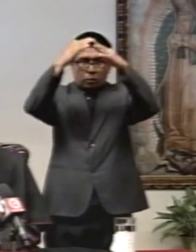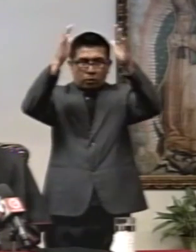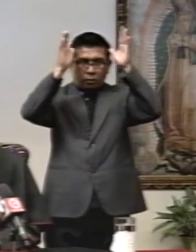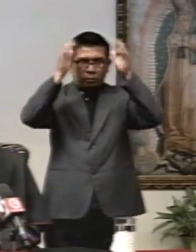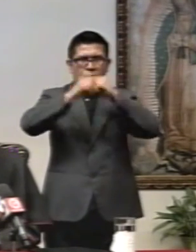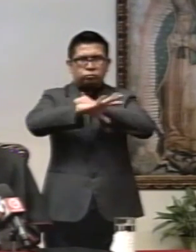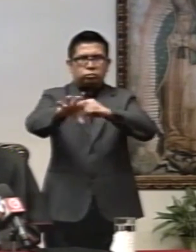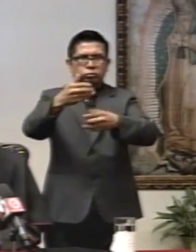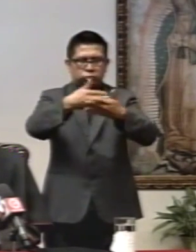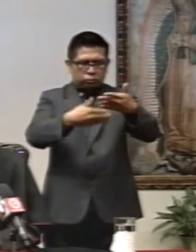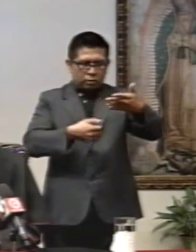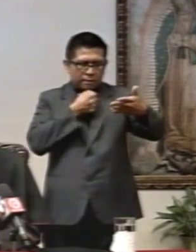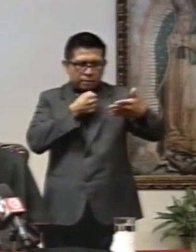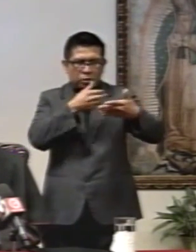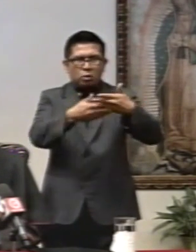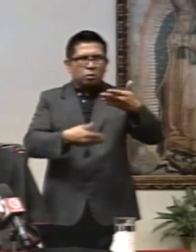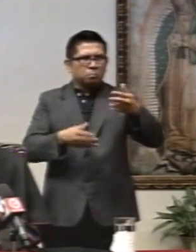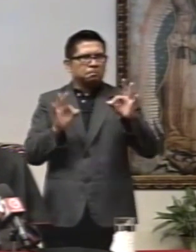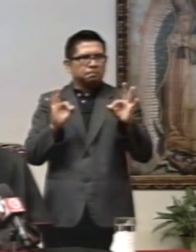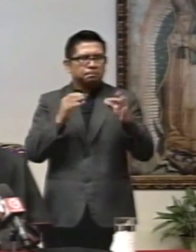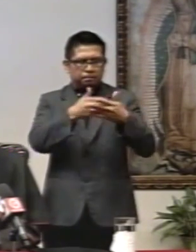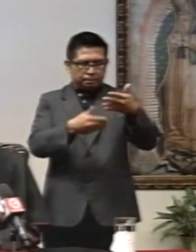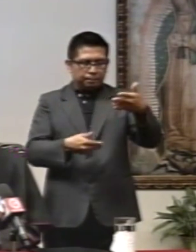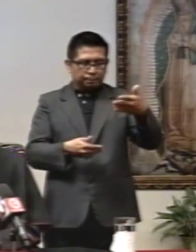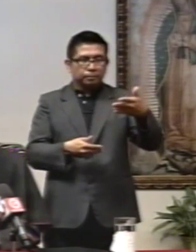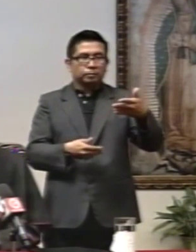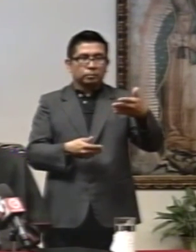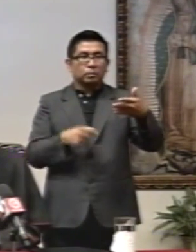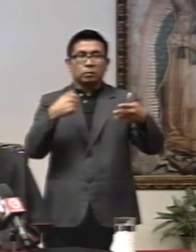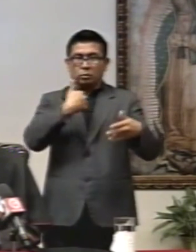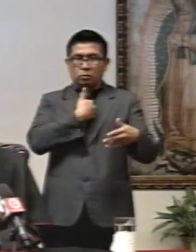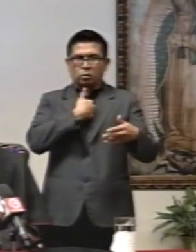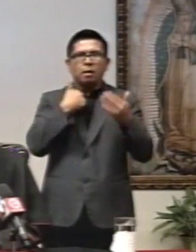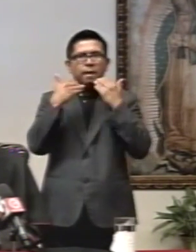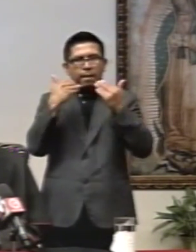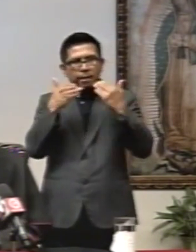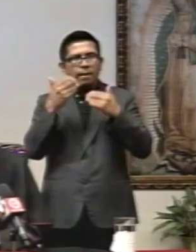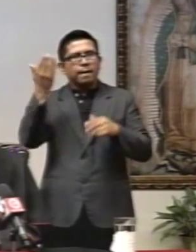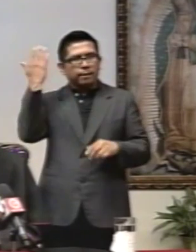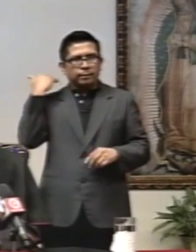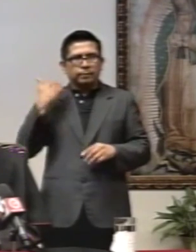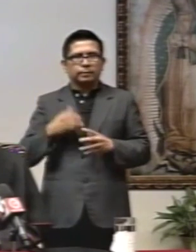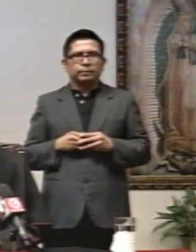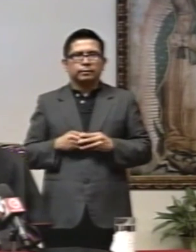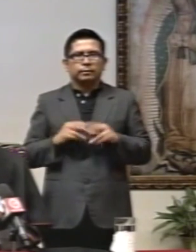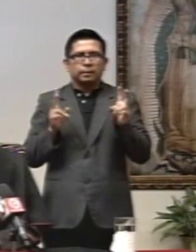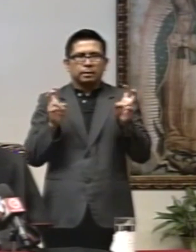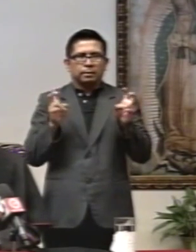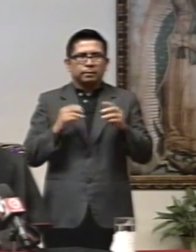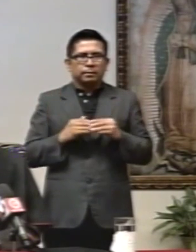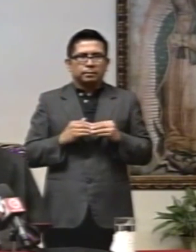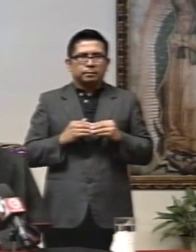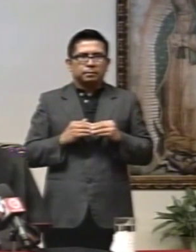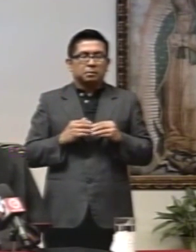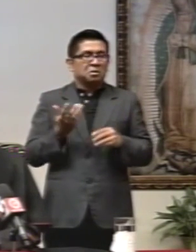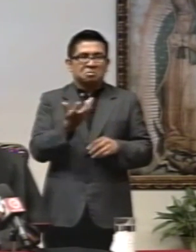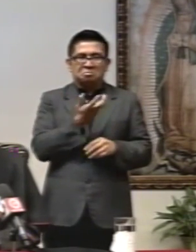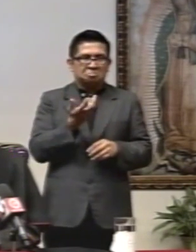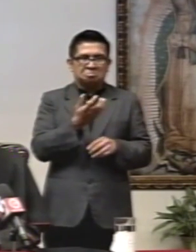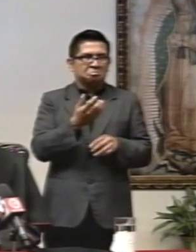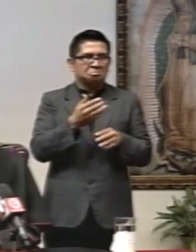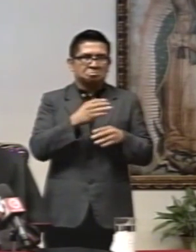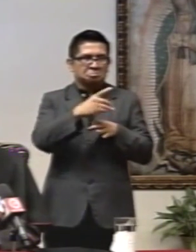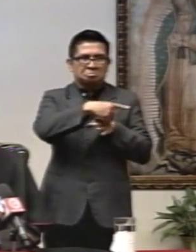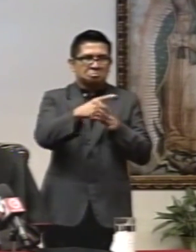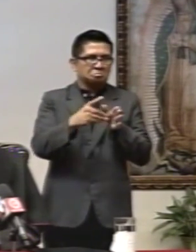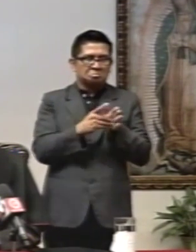publicó un comunicado muy oportuno y este servidor habló también en su momento. Pero no hay la voluntad.